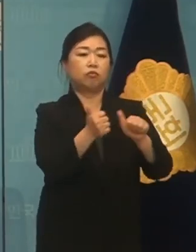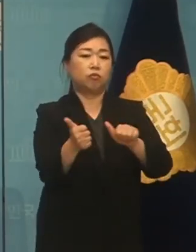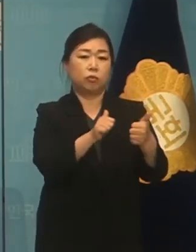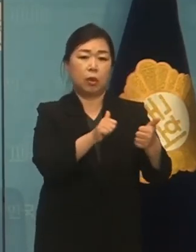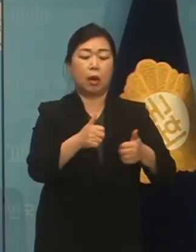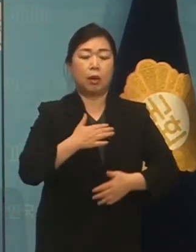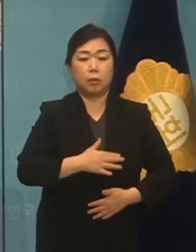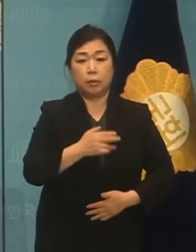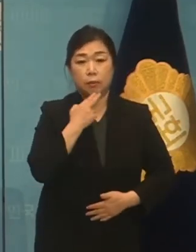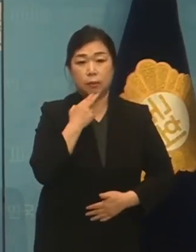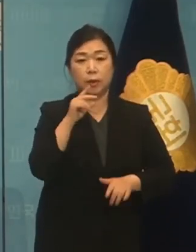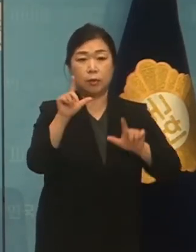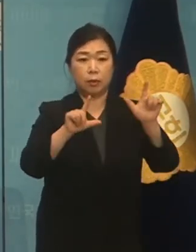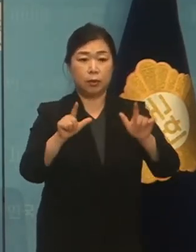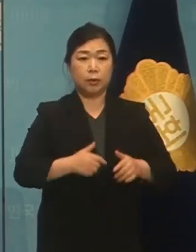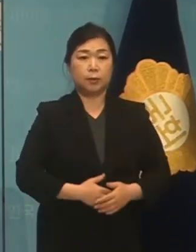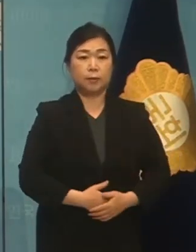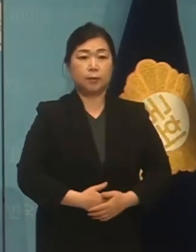수 없기 때문입니다.